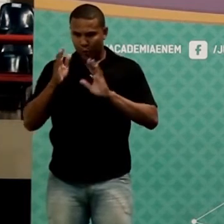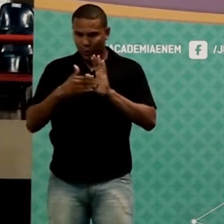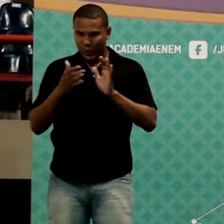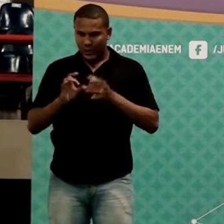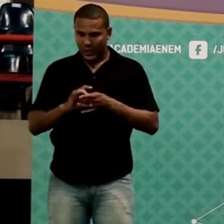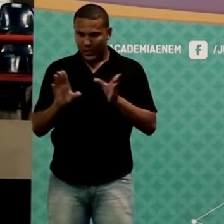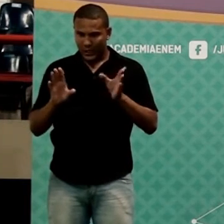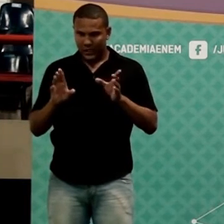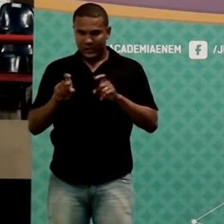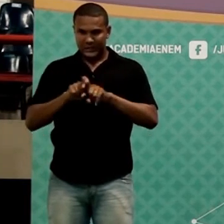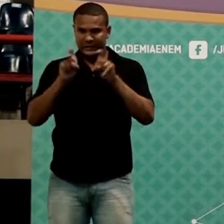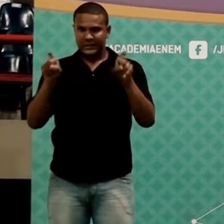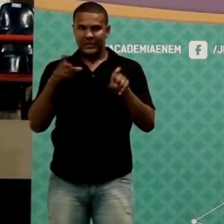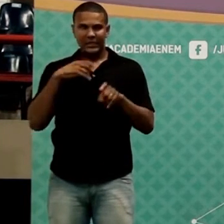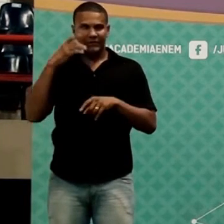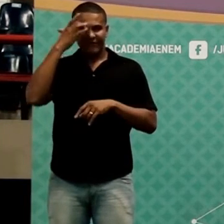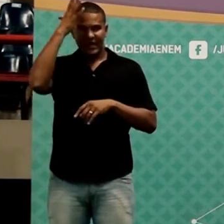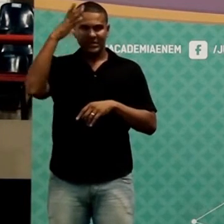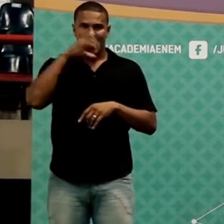Ela fazia um joguinho com o rei.